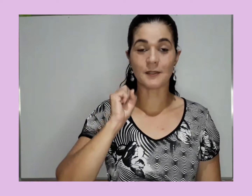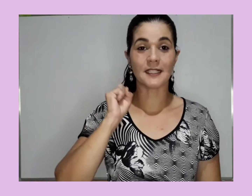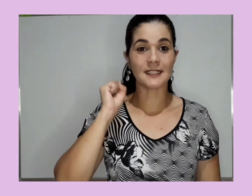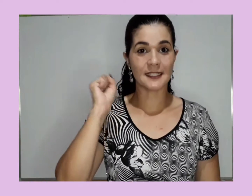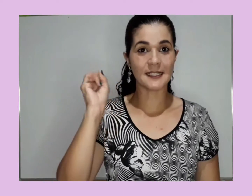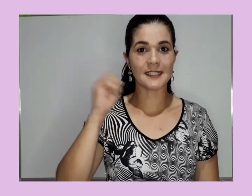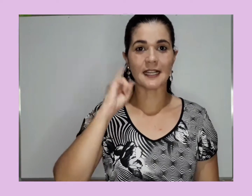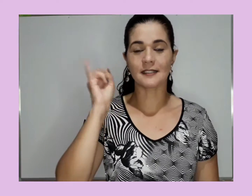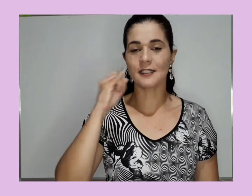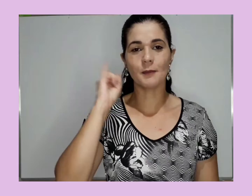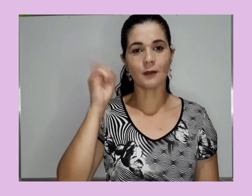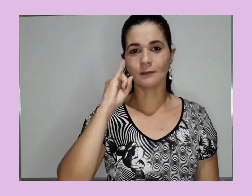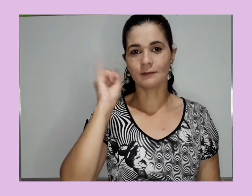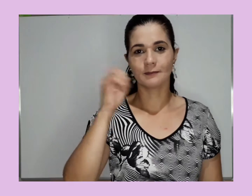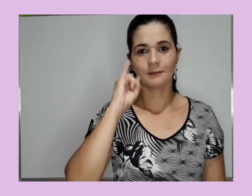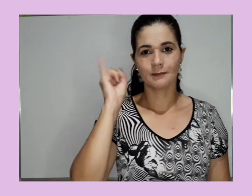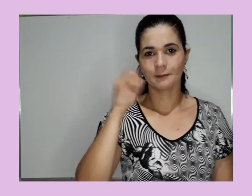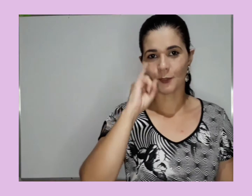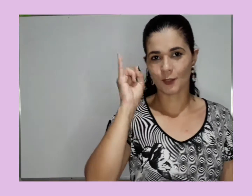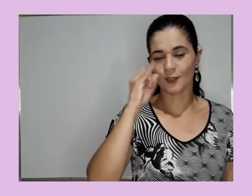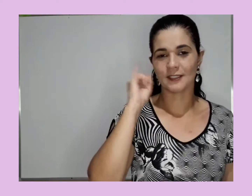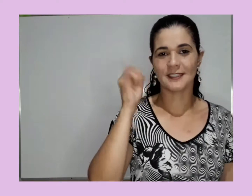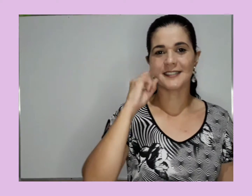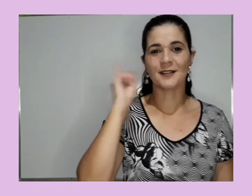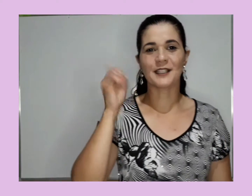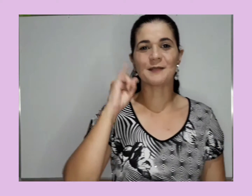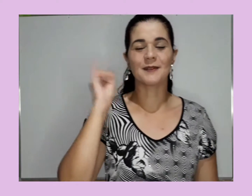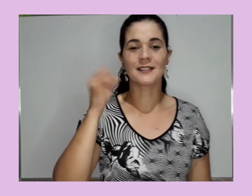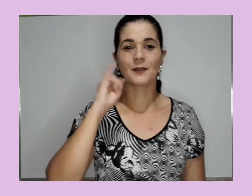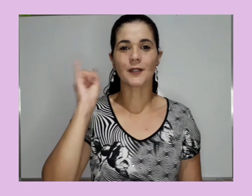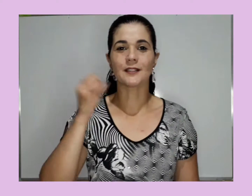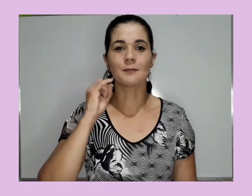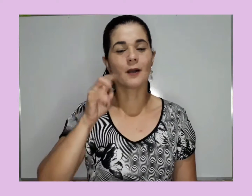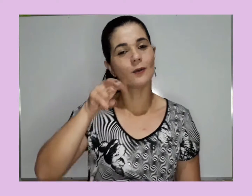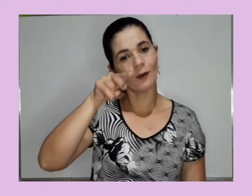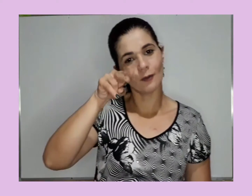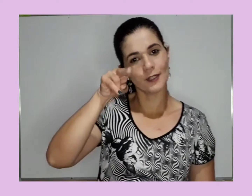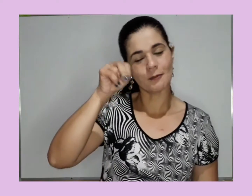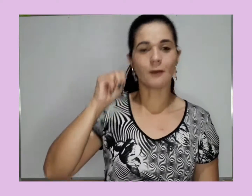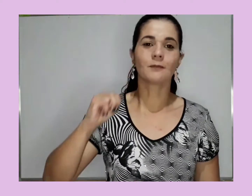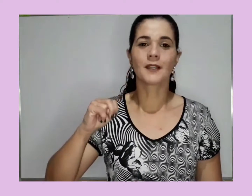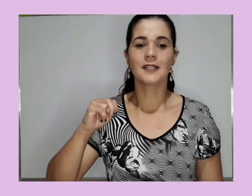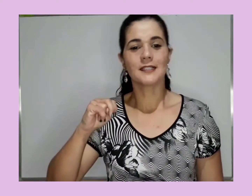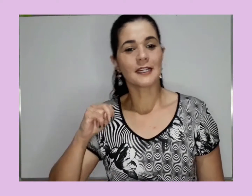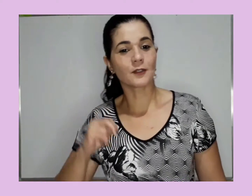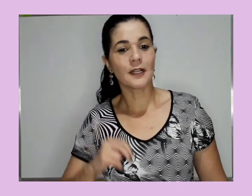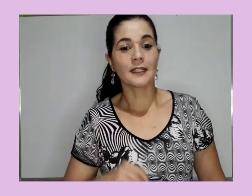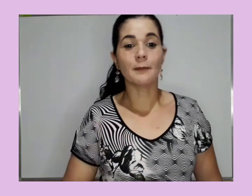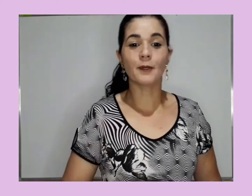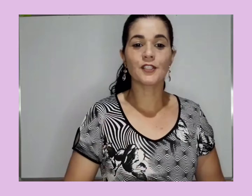esses três sinais. Irmão. A professora gosta desse sinal aqui, é mais tranquilo. Irmão ou irmão, certo? Depois de